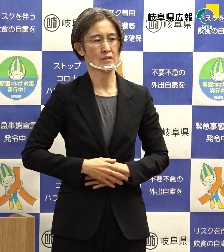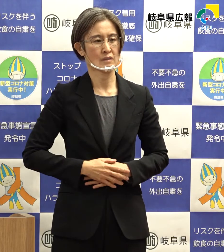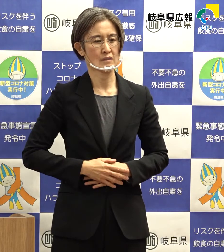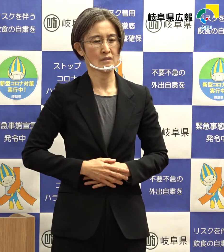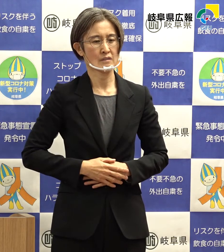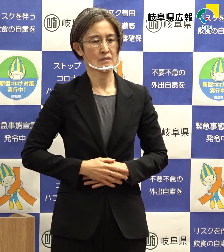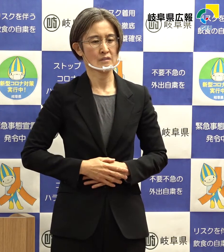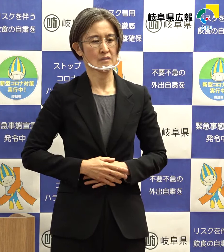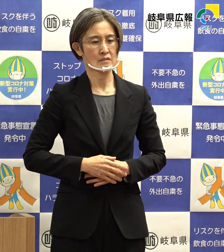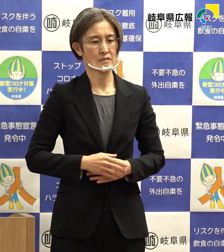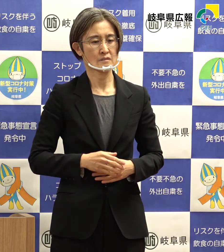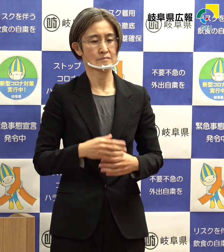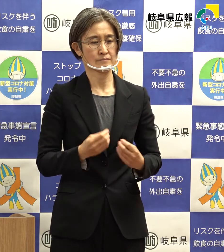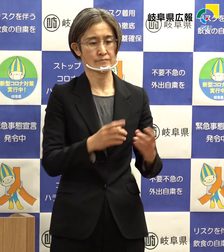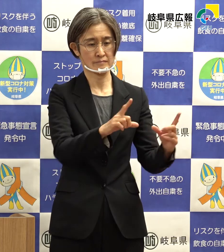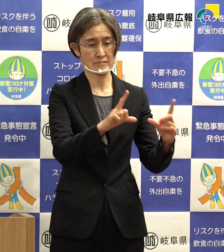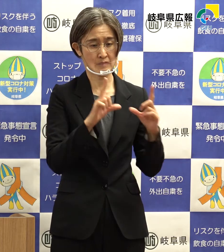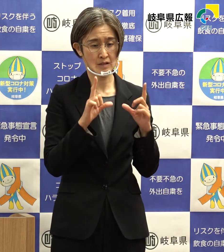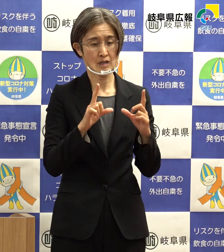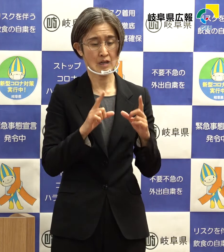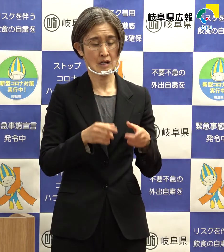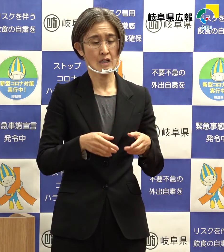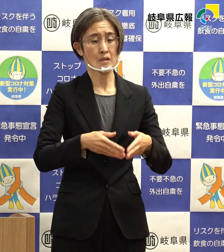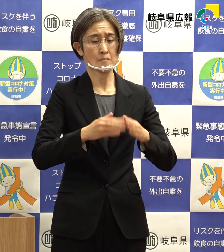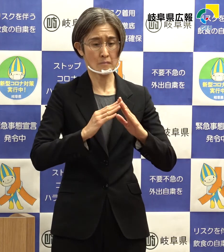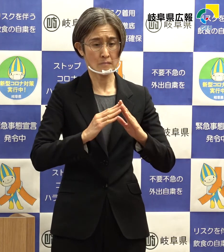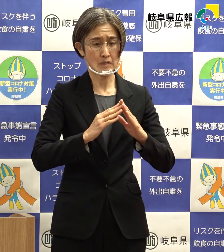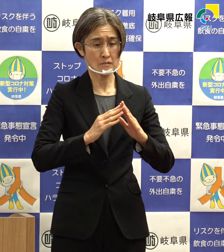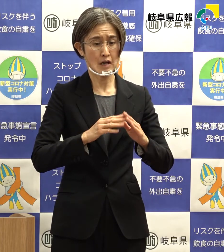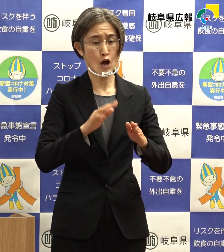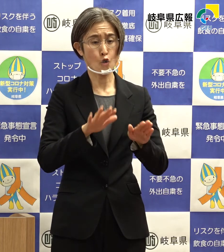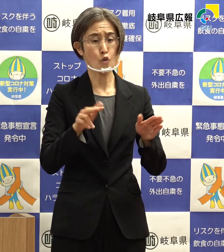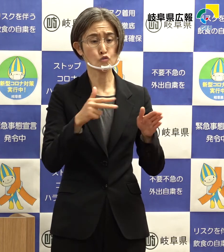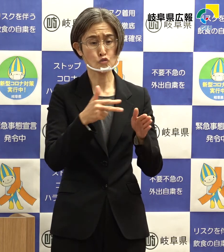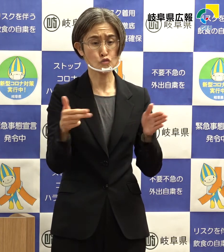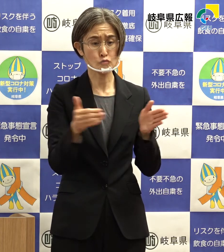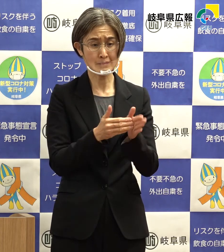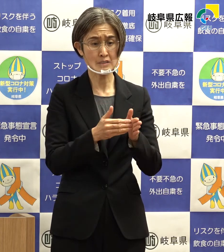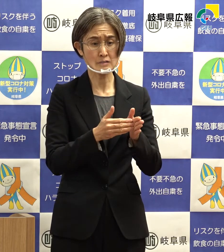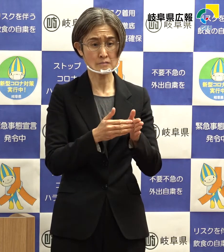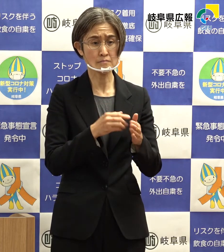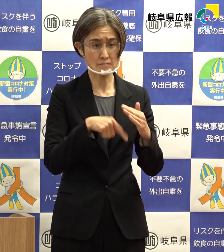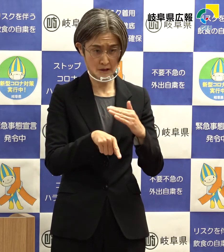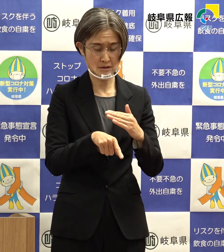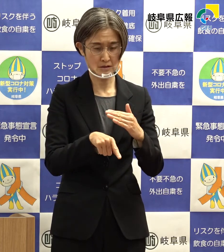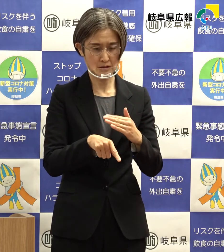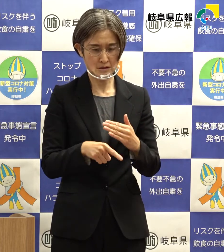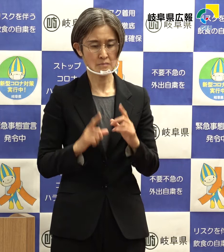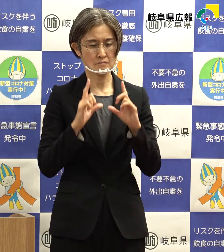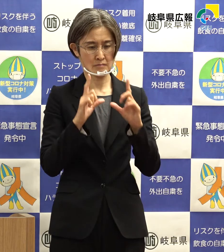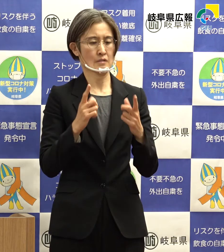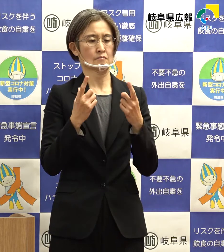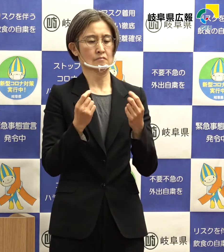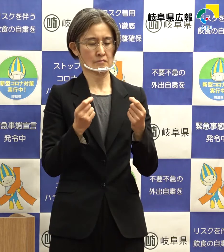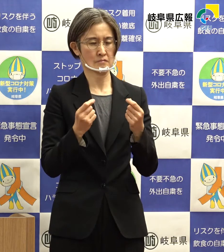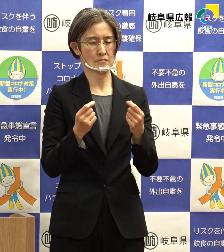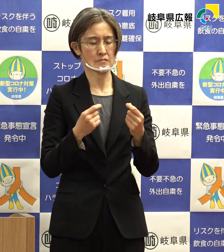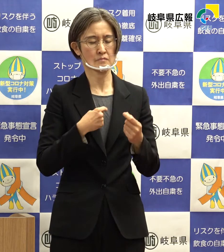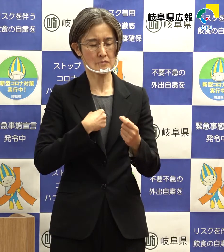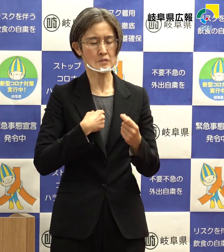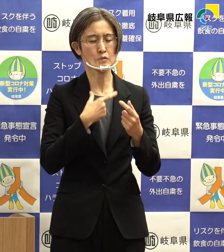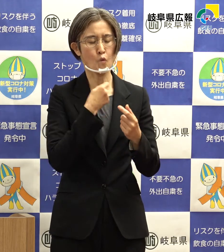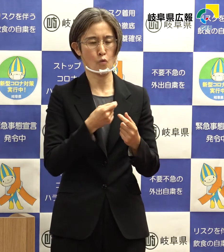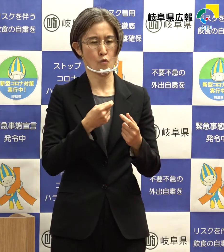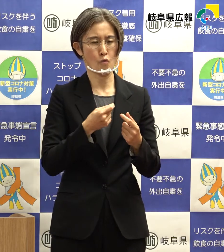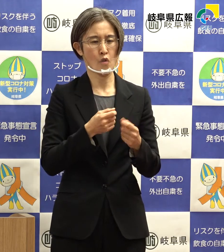と設置は今週中に、 私はそう思ってるんですけど、もちろん笠松町さんとか、岐南町さんとも相談